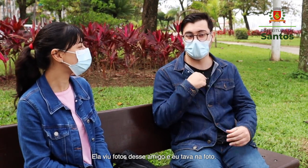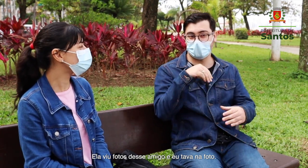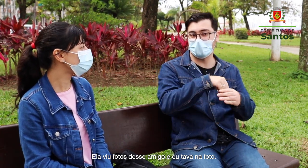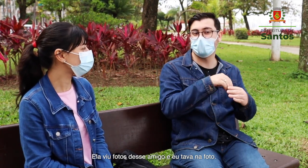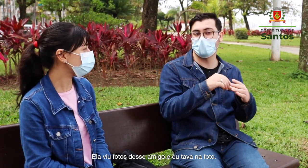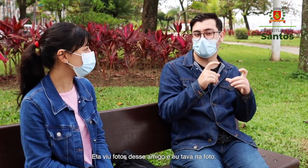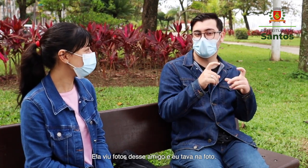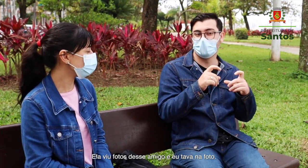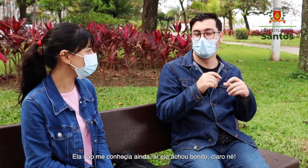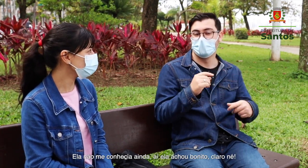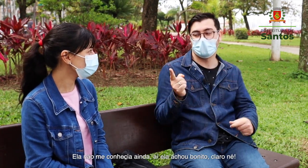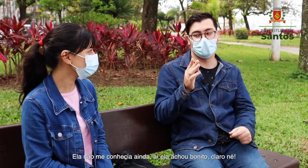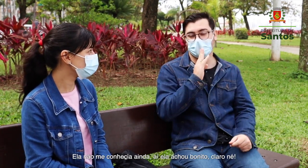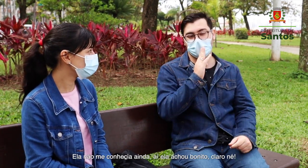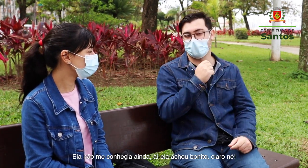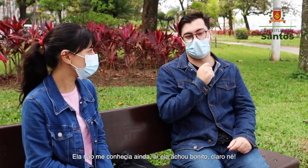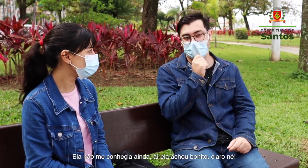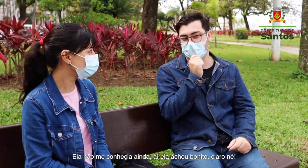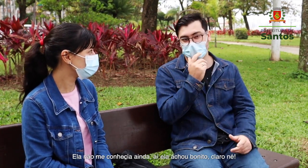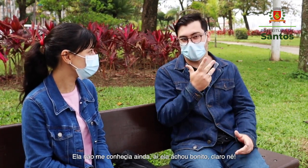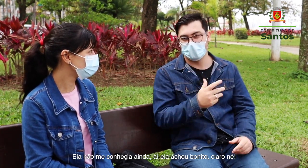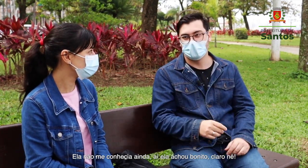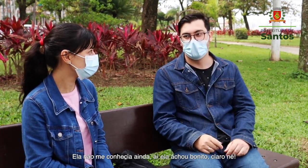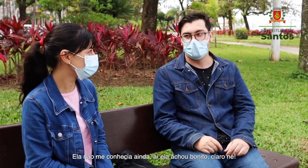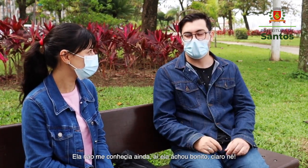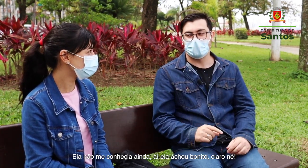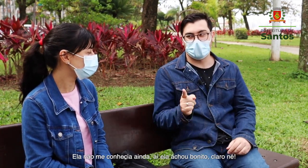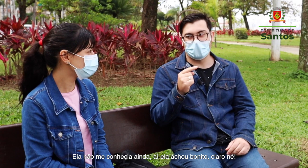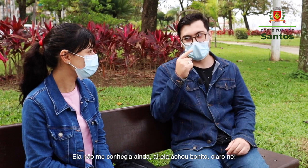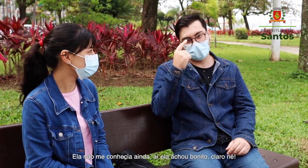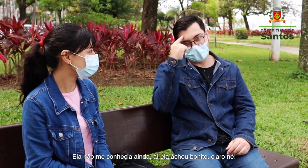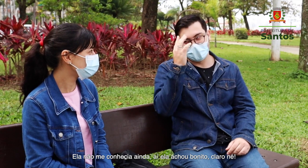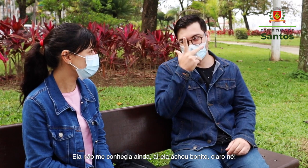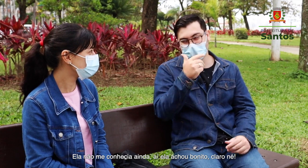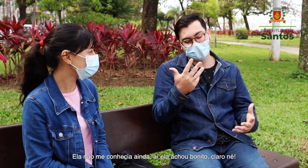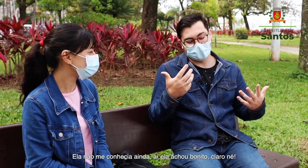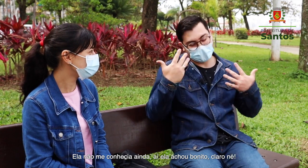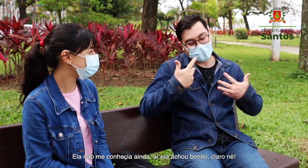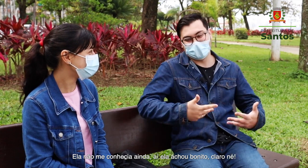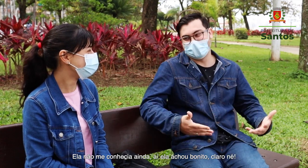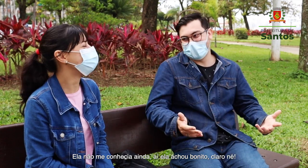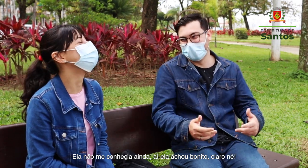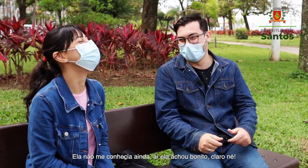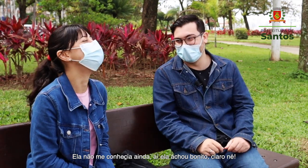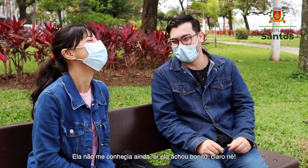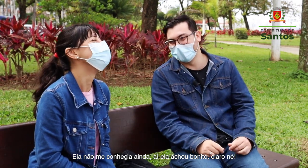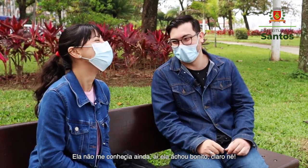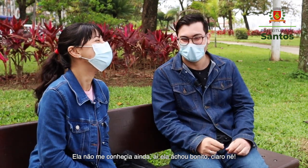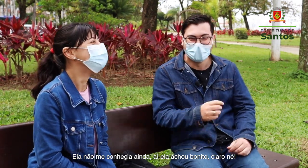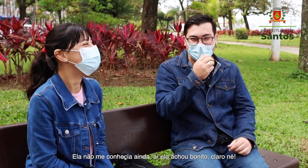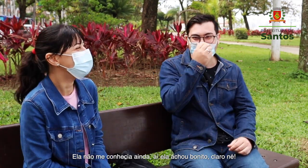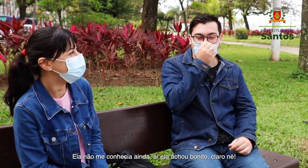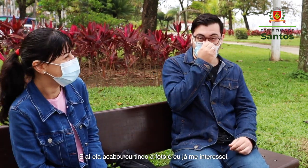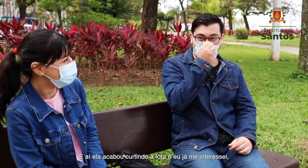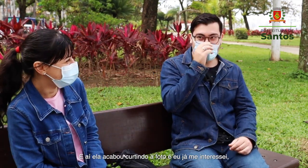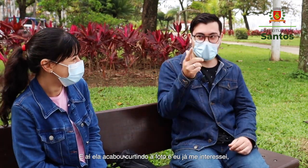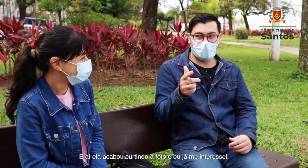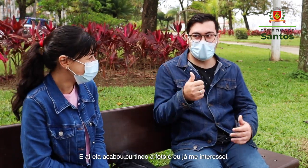estava na foto. Ela não me conhecia ainda. Aí ela achou bonito, claro, né? E aí ela